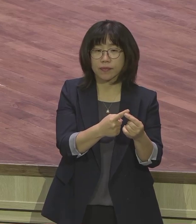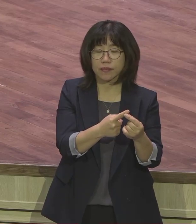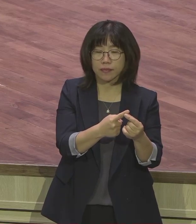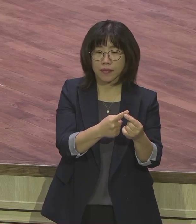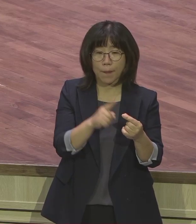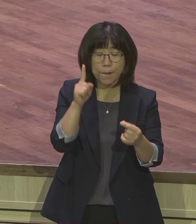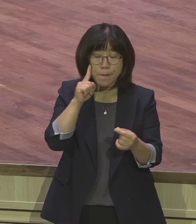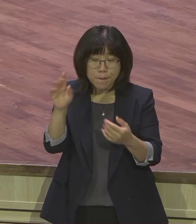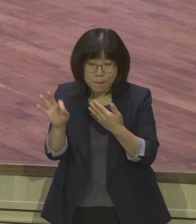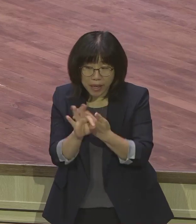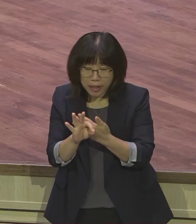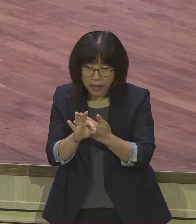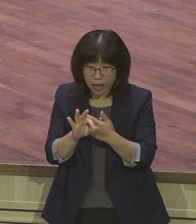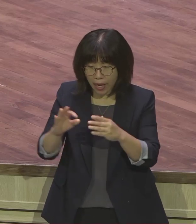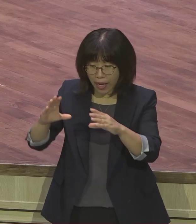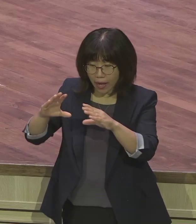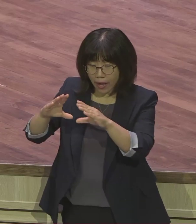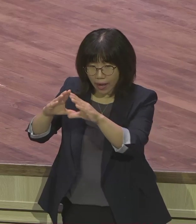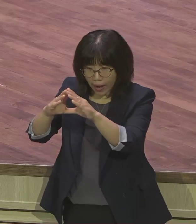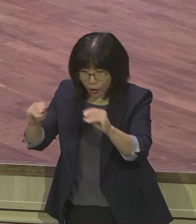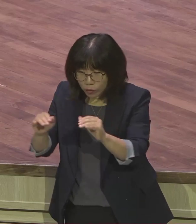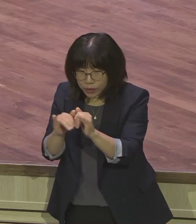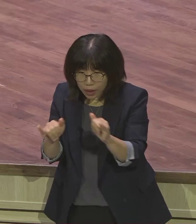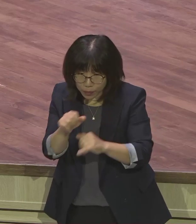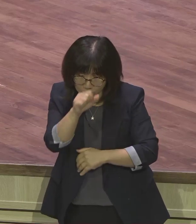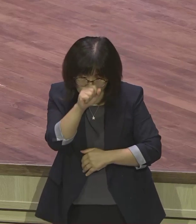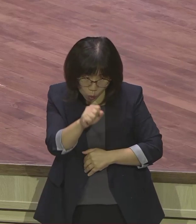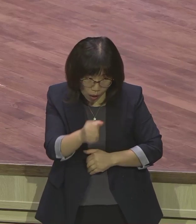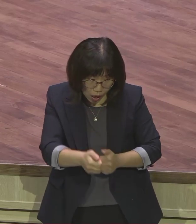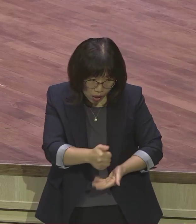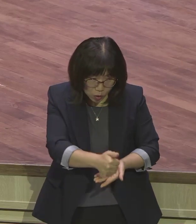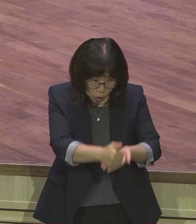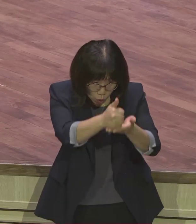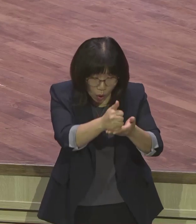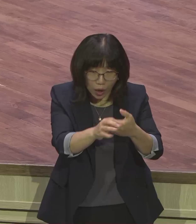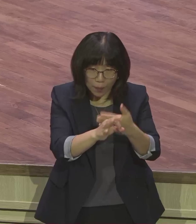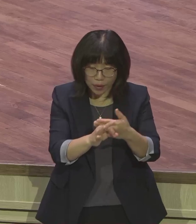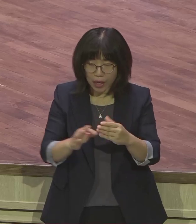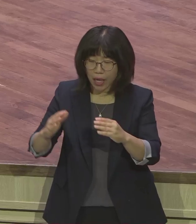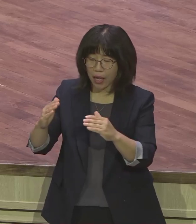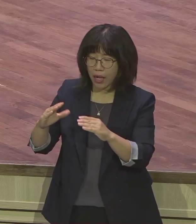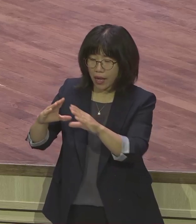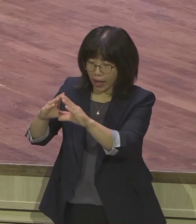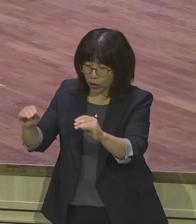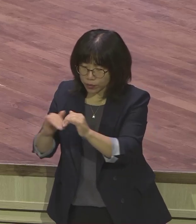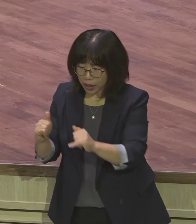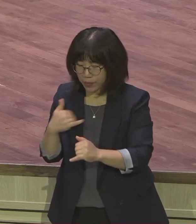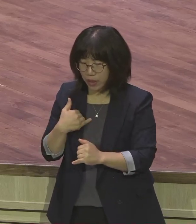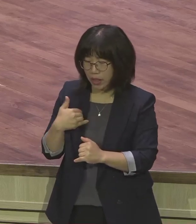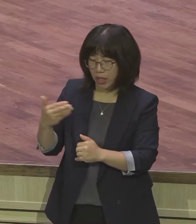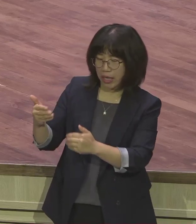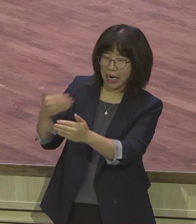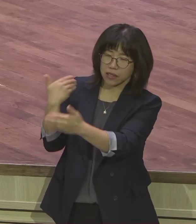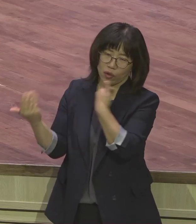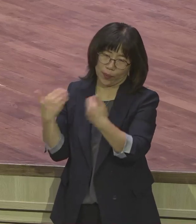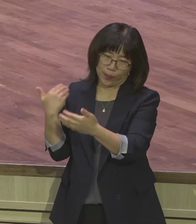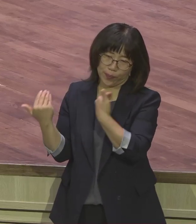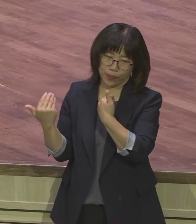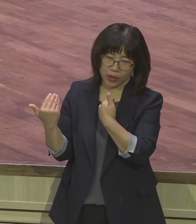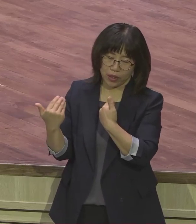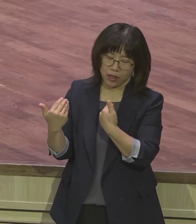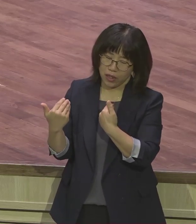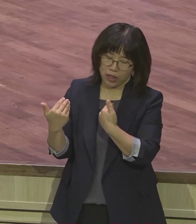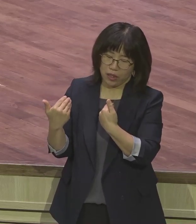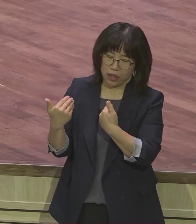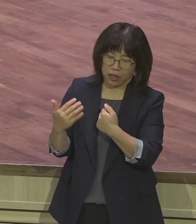만약에 애급사람들이 선호하는 직업을 가졌다 하면 애급사람들이 올 거 아니에요 와가지고 자주 만날 거 아니에요 그렇게 함께